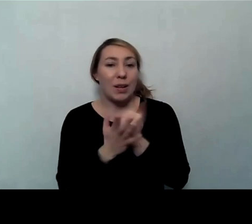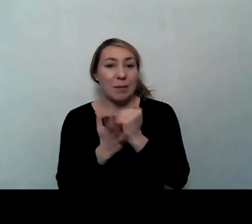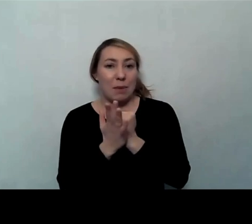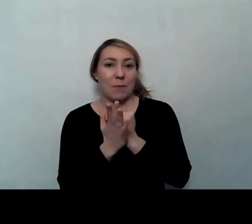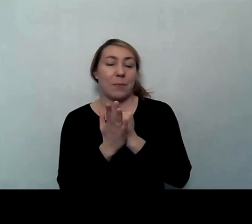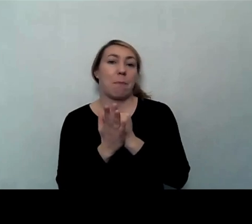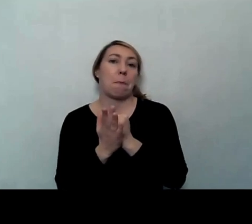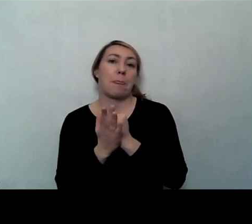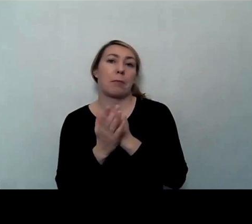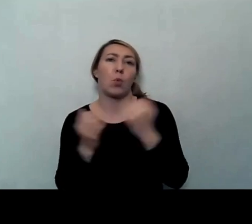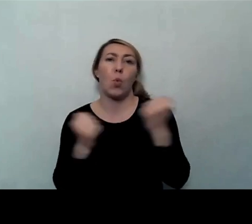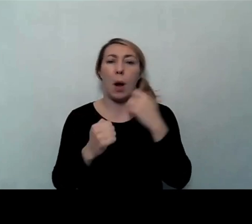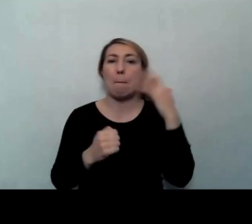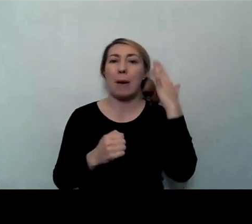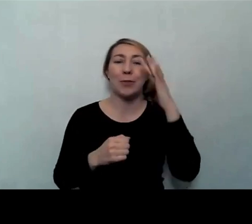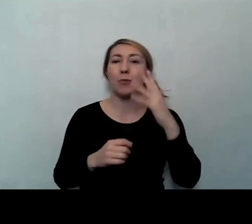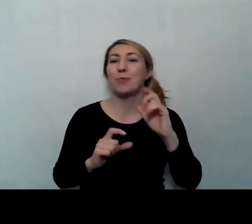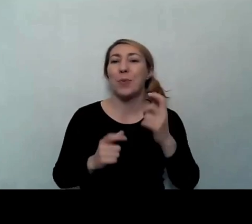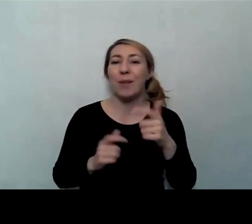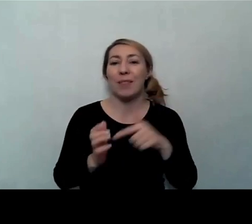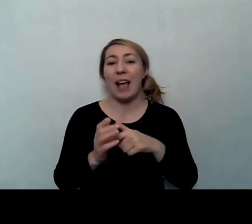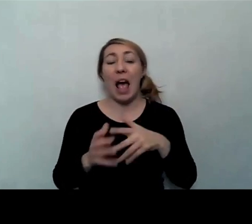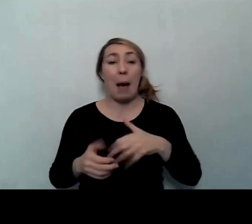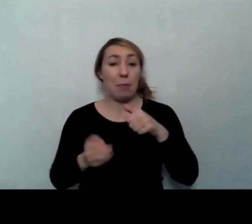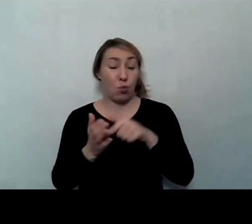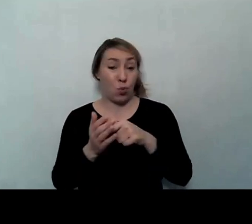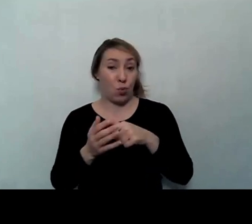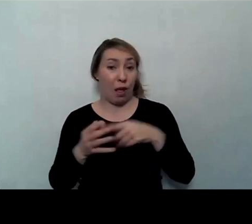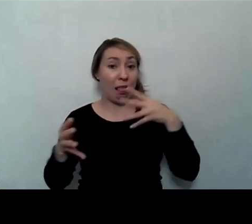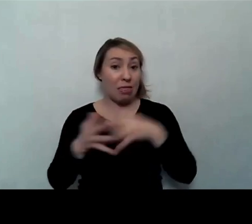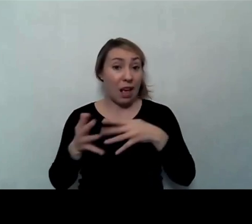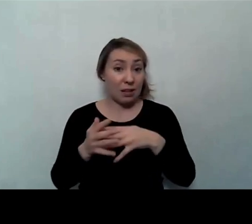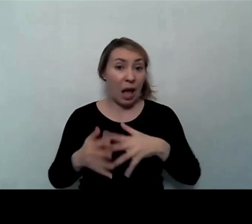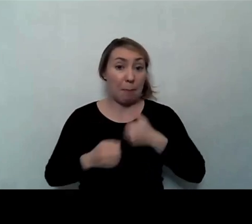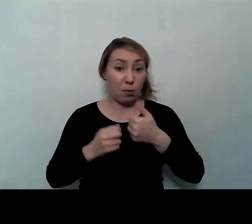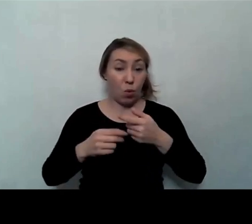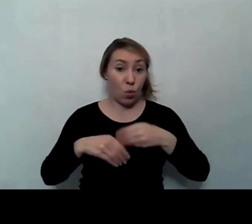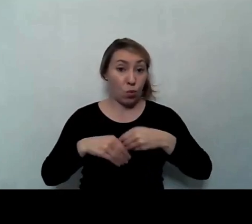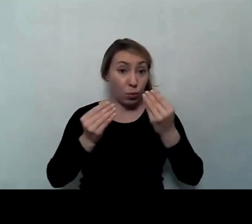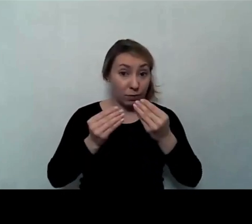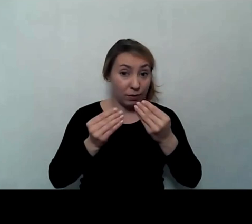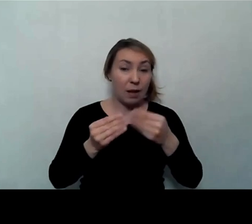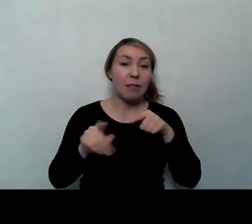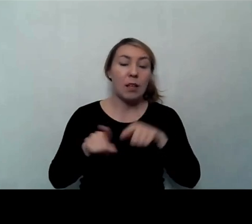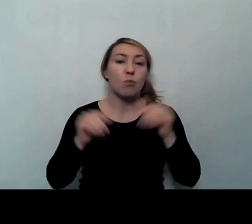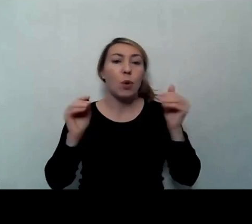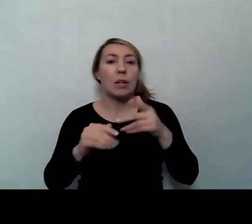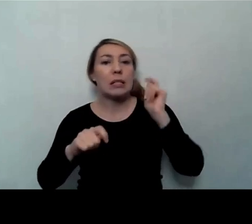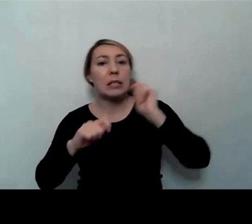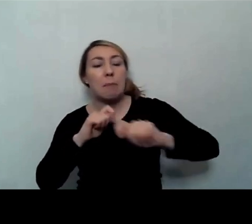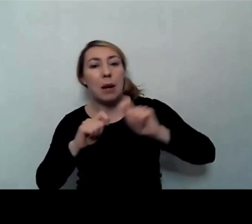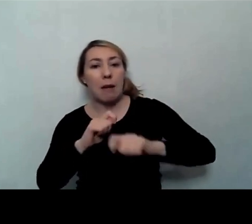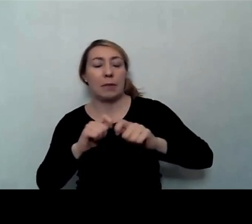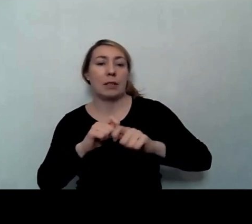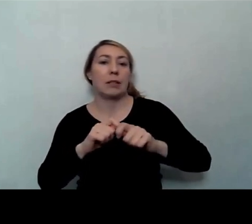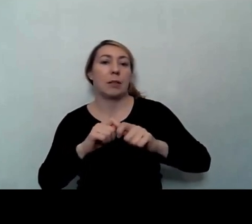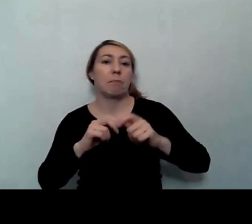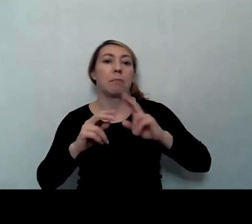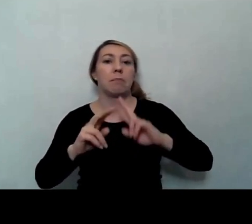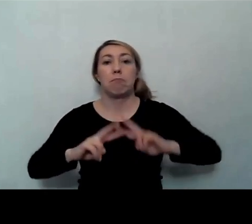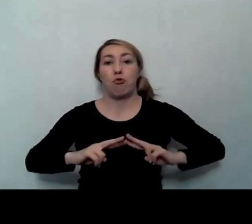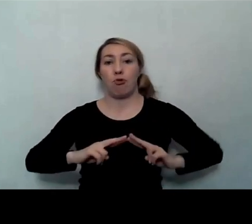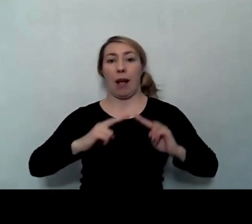ogromnym marzeniem byłoby to, żeby ten test, gdyby go rozwijać, mógł sprawdzać również umiejętności nadawania